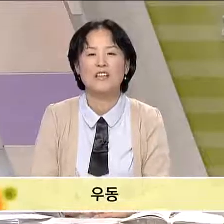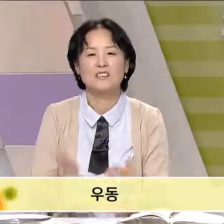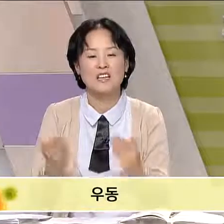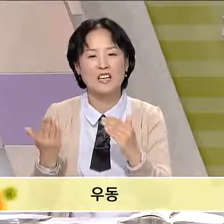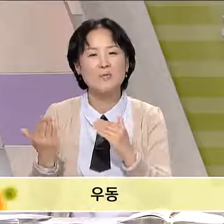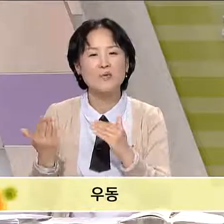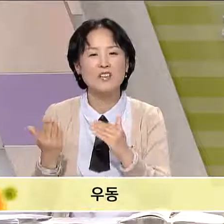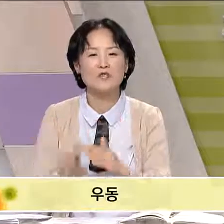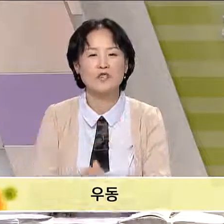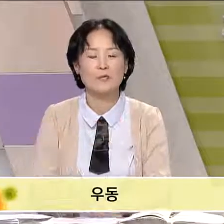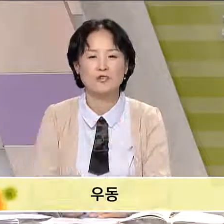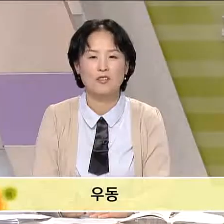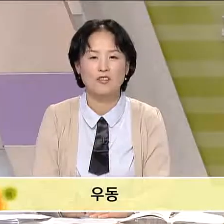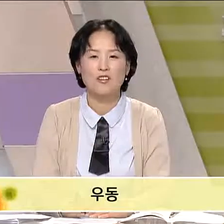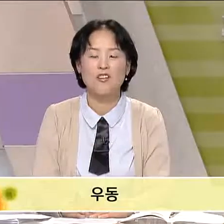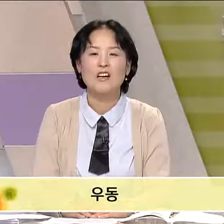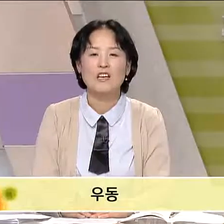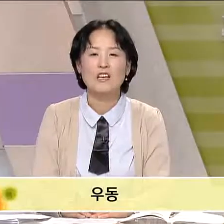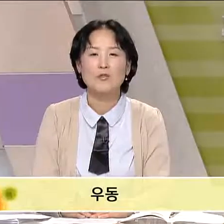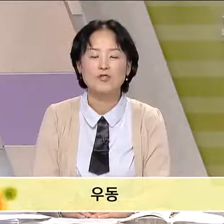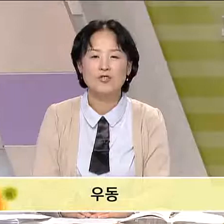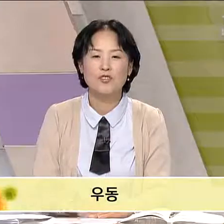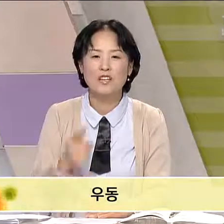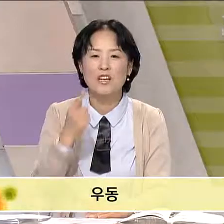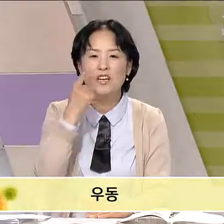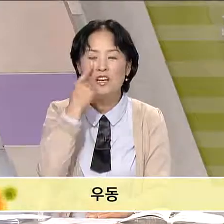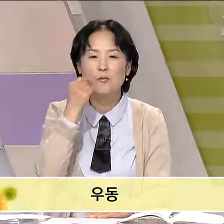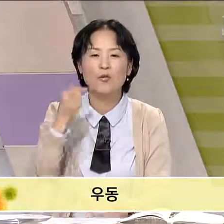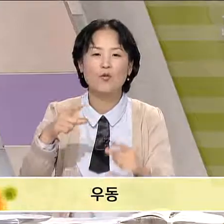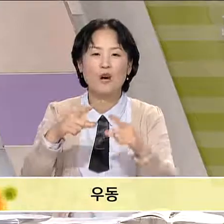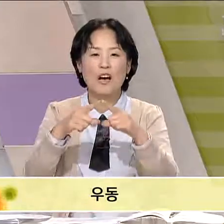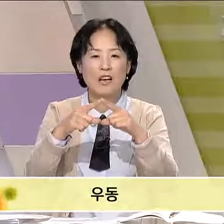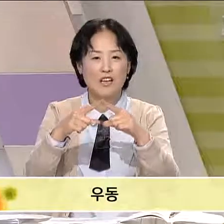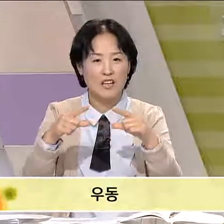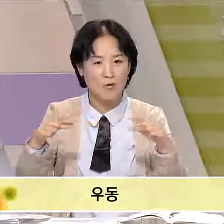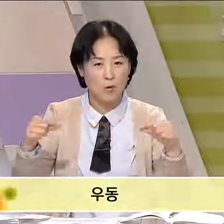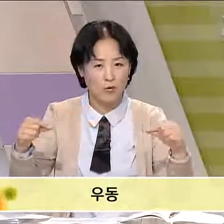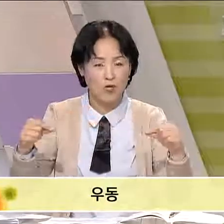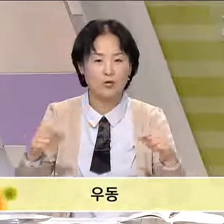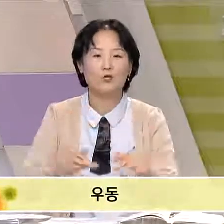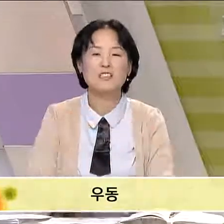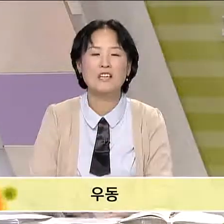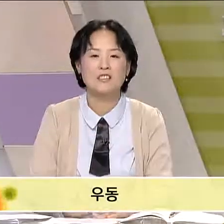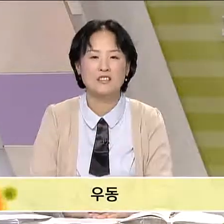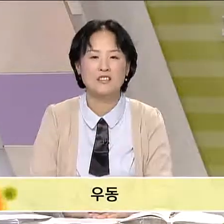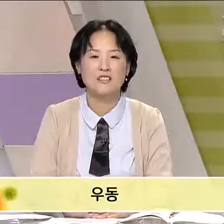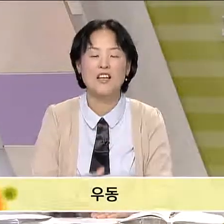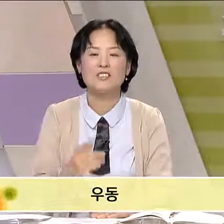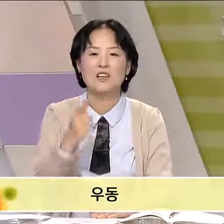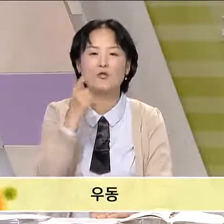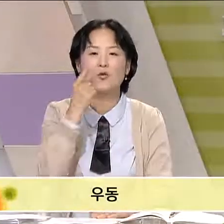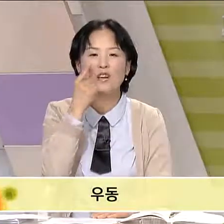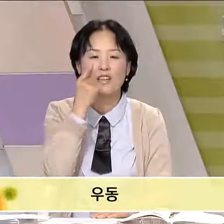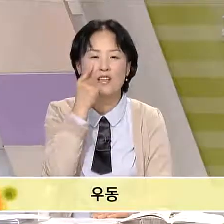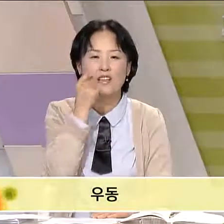예전에 일본이라는 수화 배우셨죠? 일본 수영이 일본과 일본 두 가지가 있었는데 우동을 할 때는